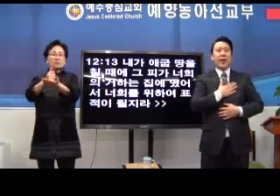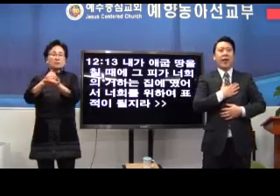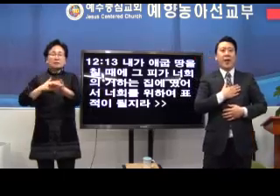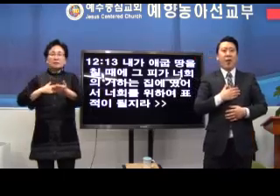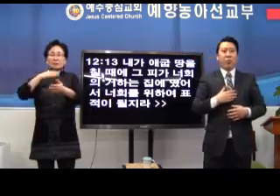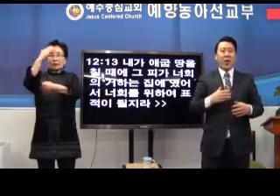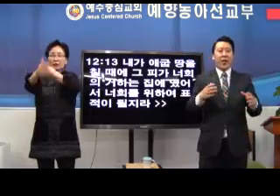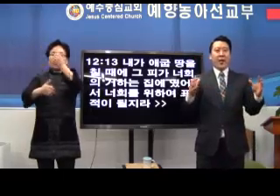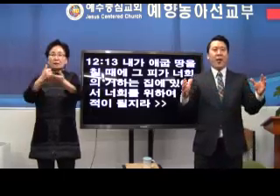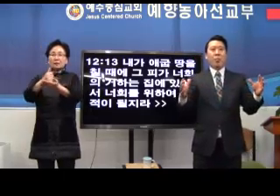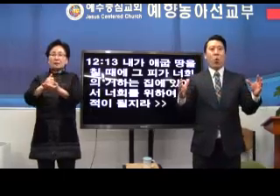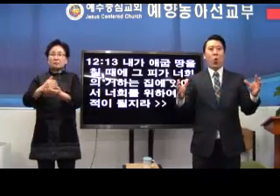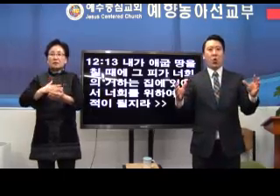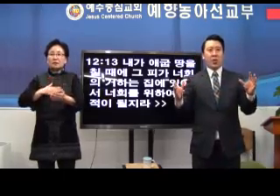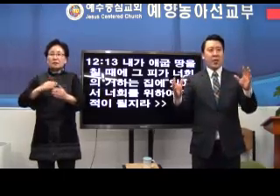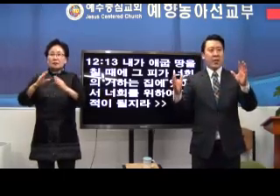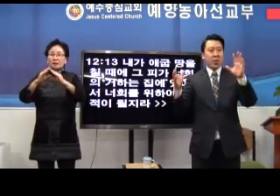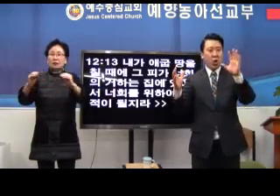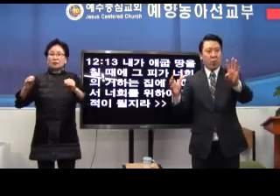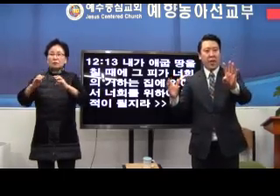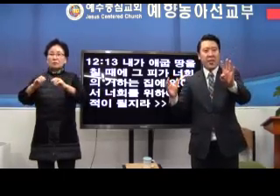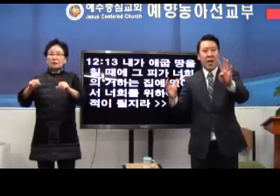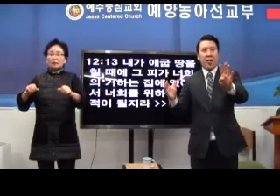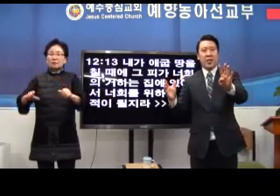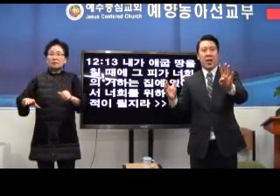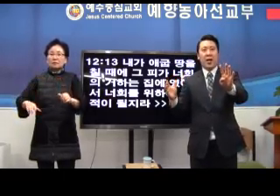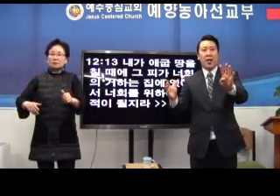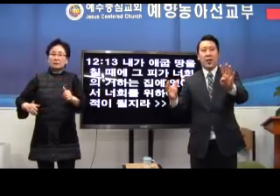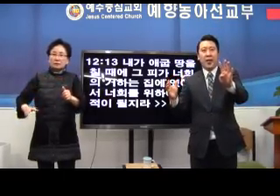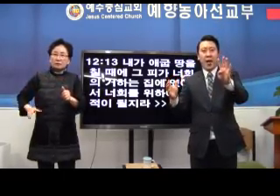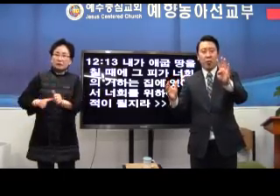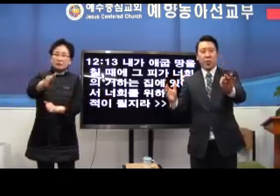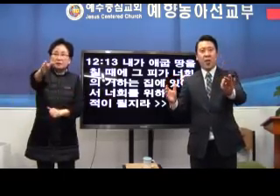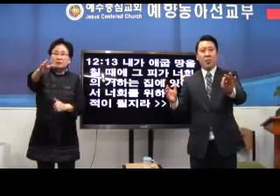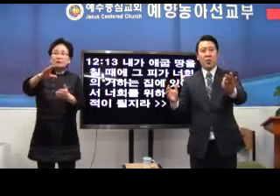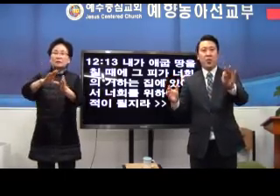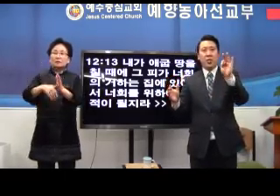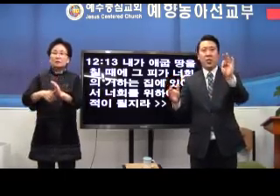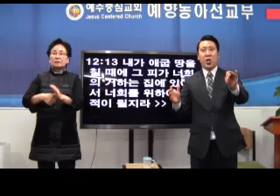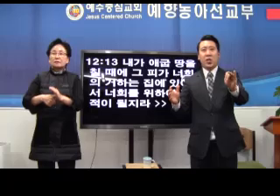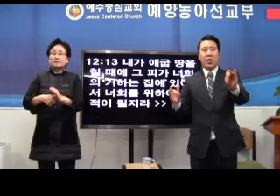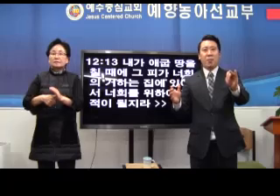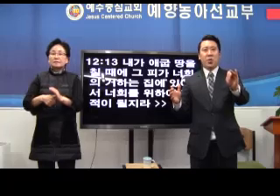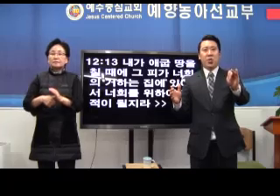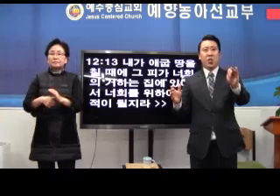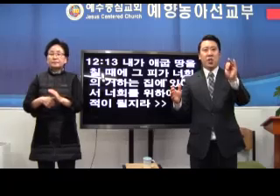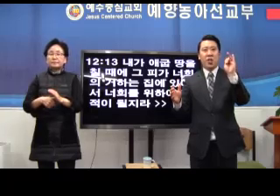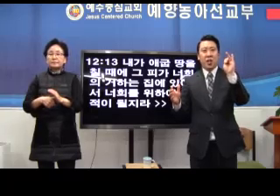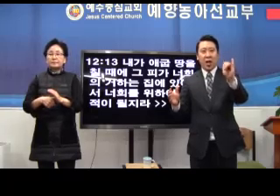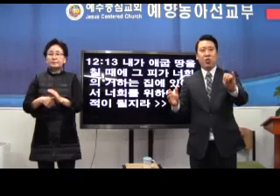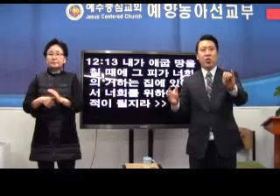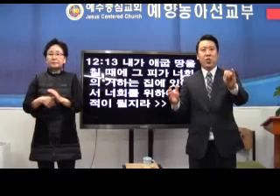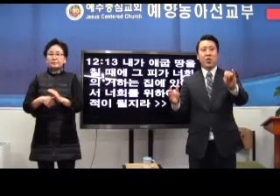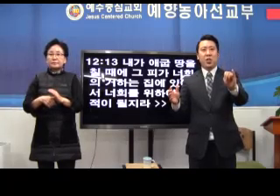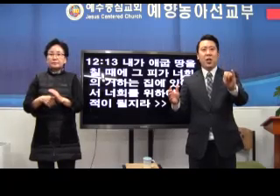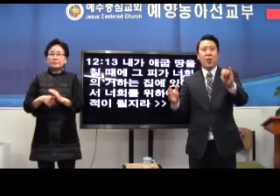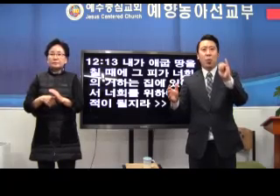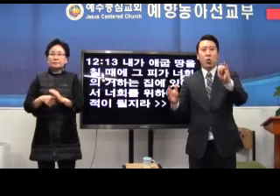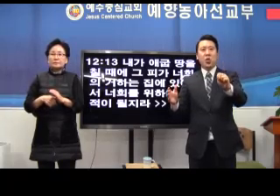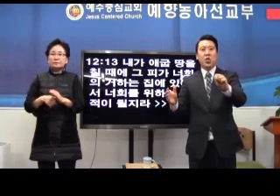내가 애굽 땅의 모든 처음 난 장자, 애굽 사람이든지 이스라엘 사람이든지 가축이든지 모든